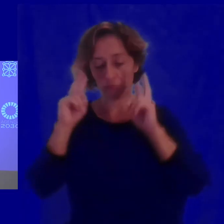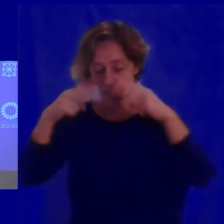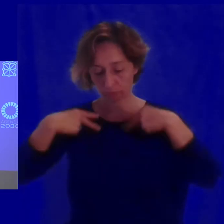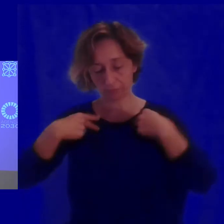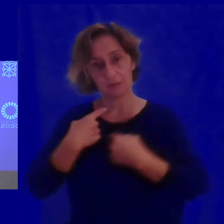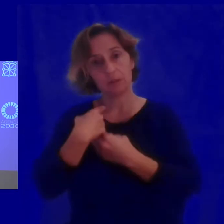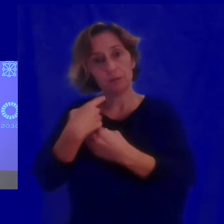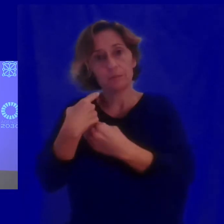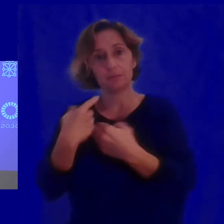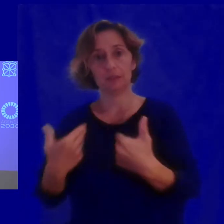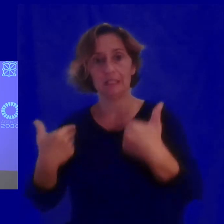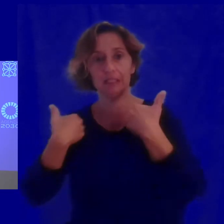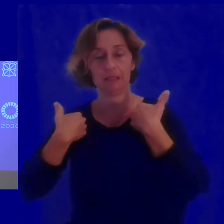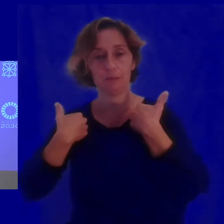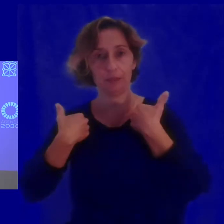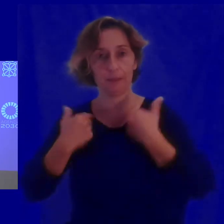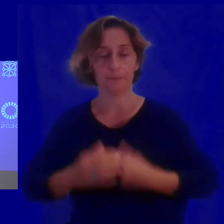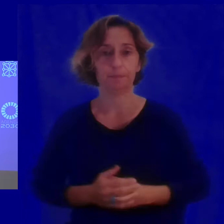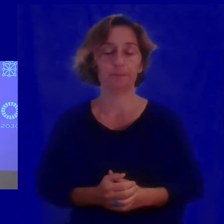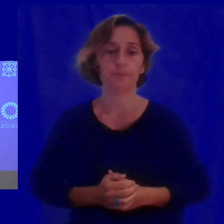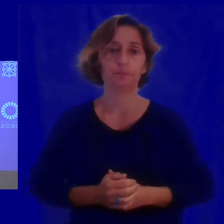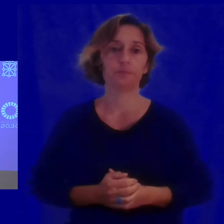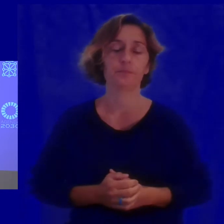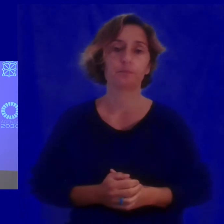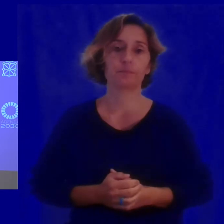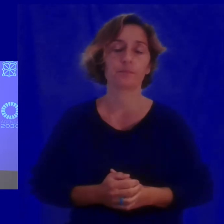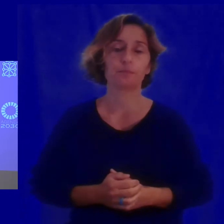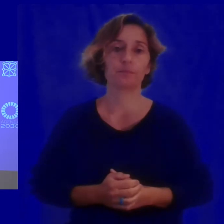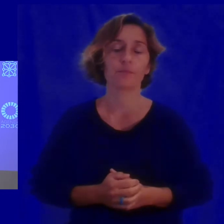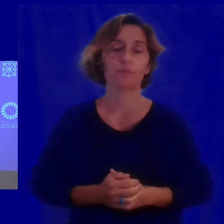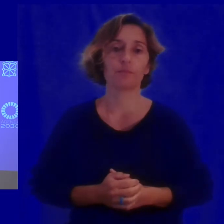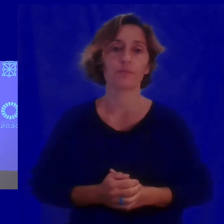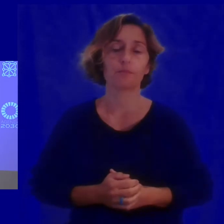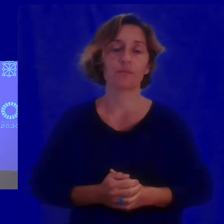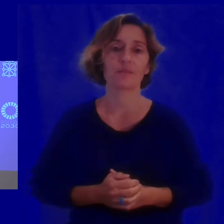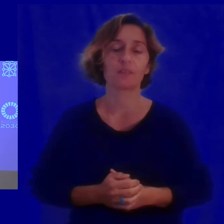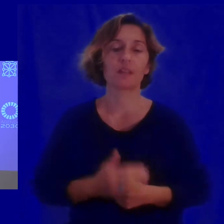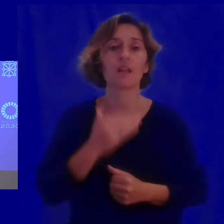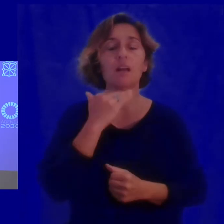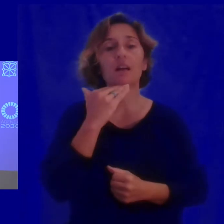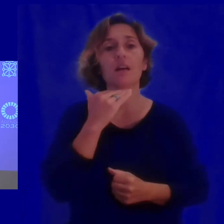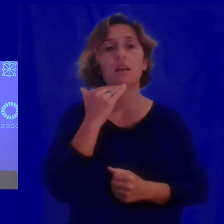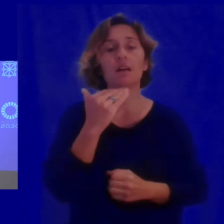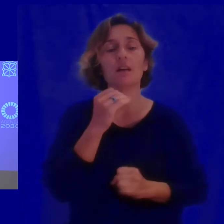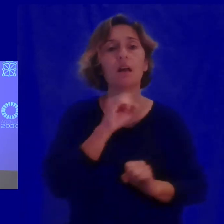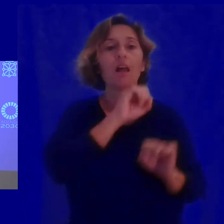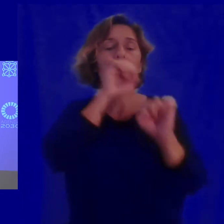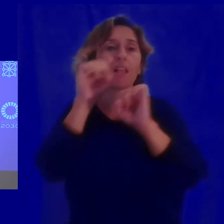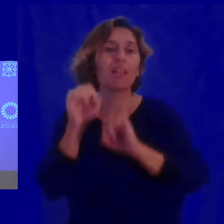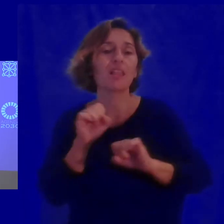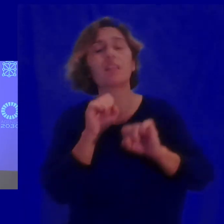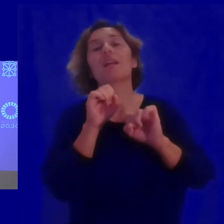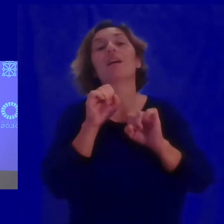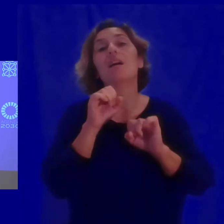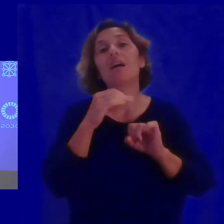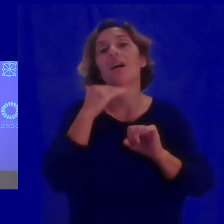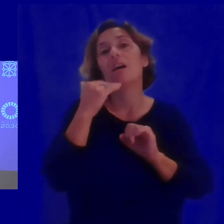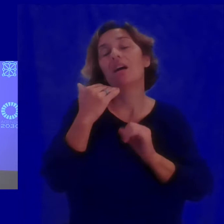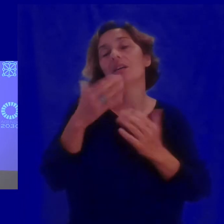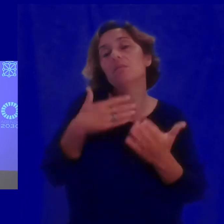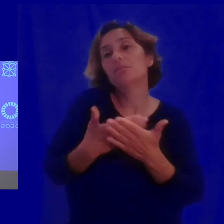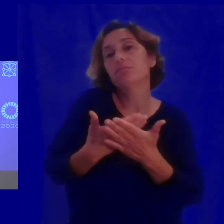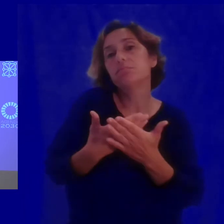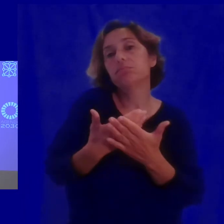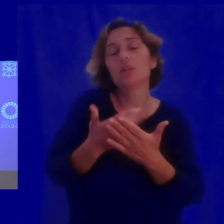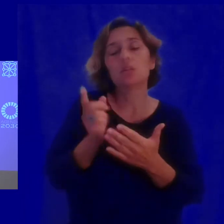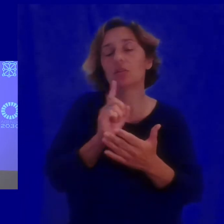y de responsabilidad. No es por refugiarnos en una ambivalencia calculada, sino porque la realidad